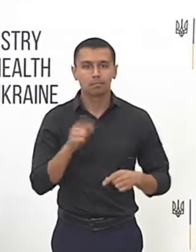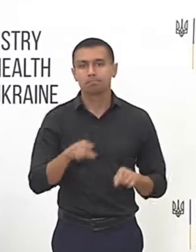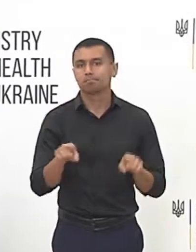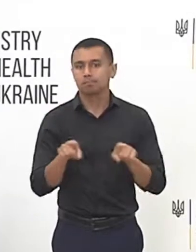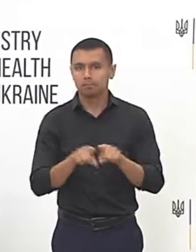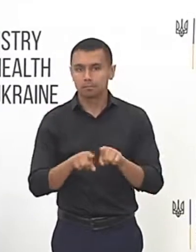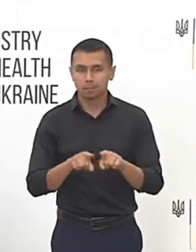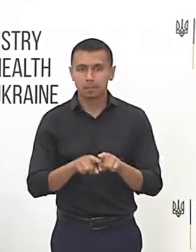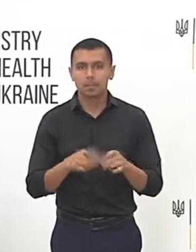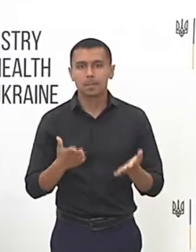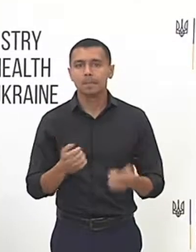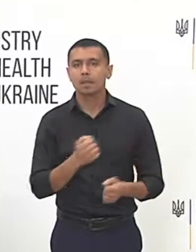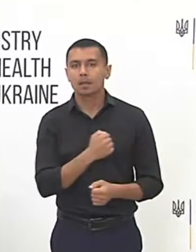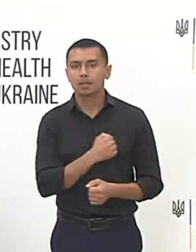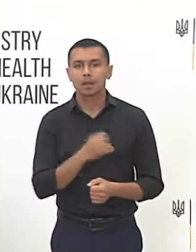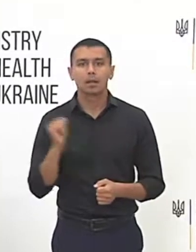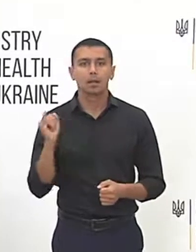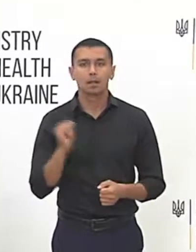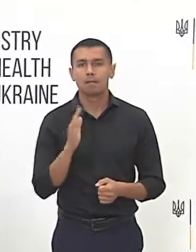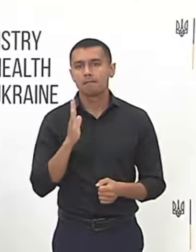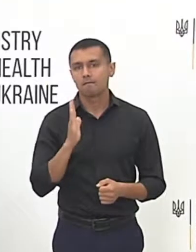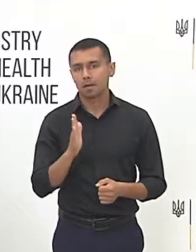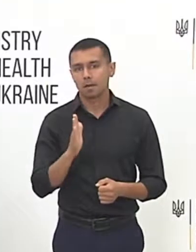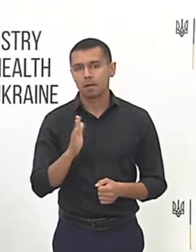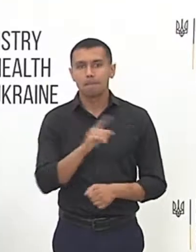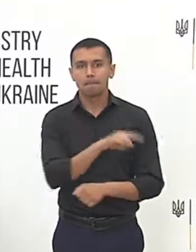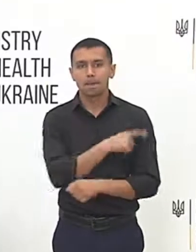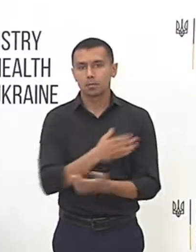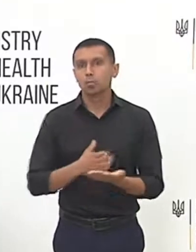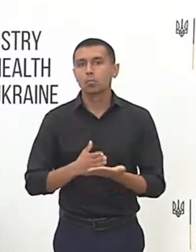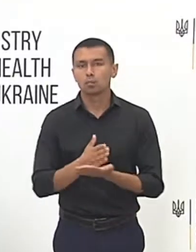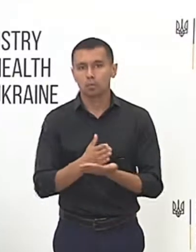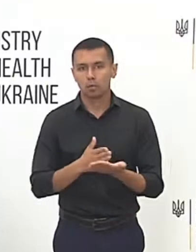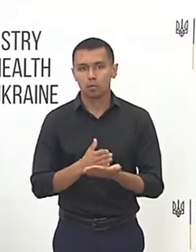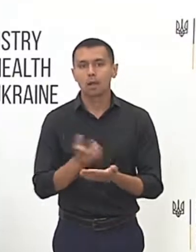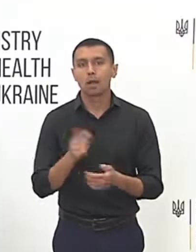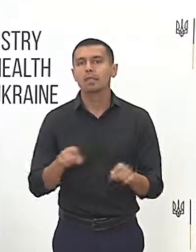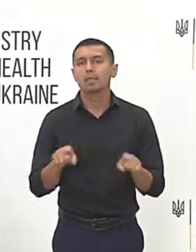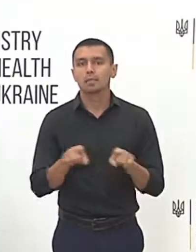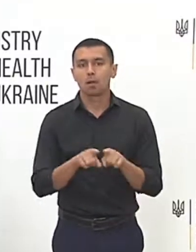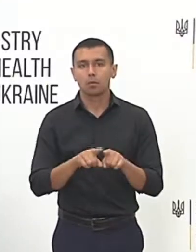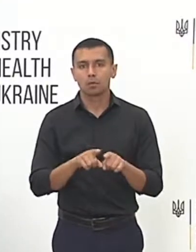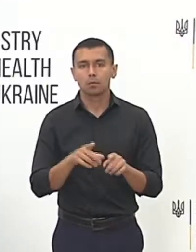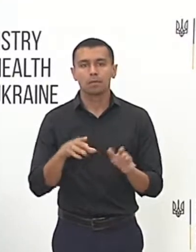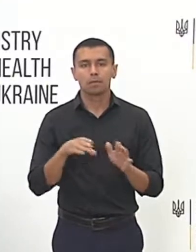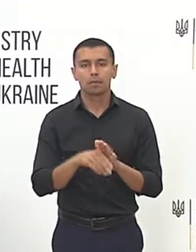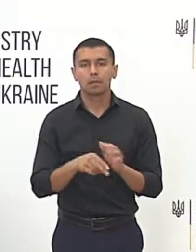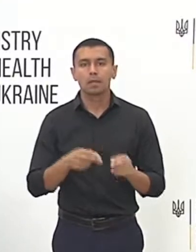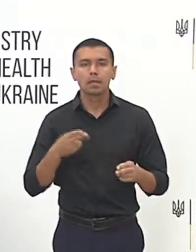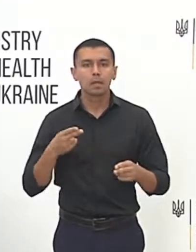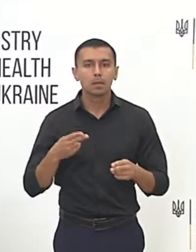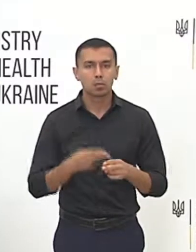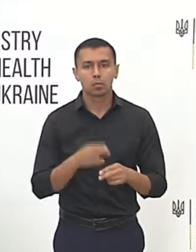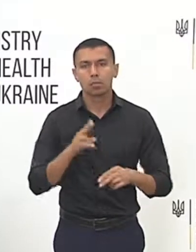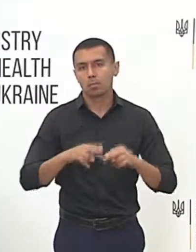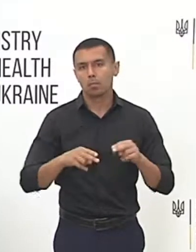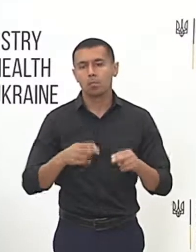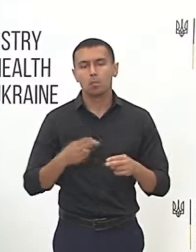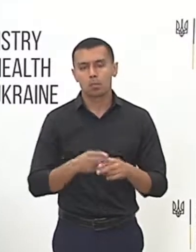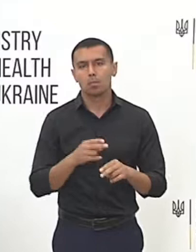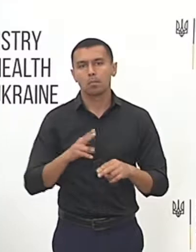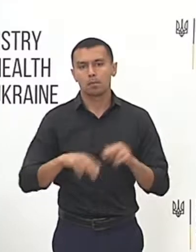Також, на жаль, і в медичне обслуговування, а також і в імунопрофілактику. Сьогодні